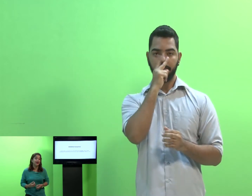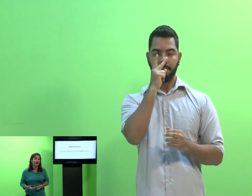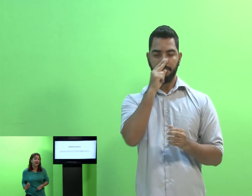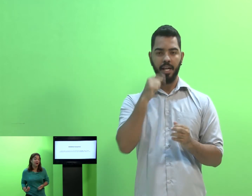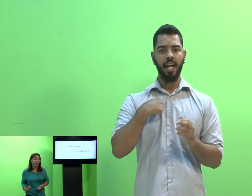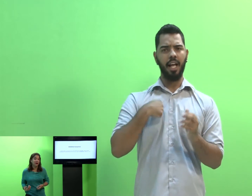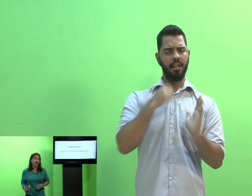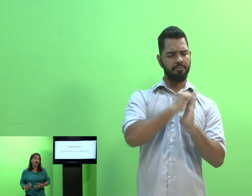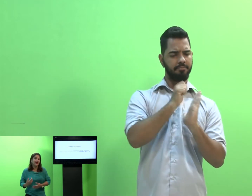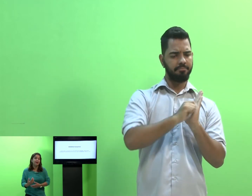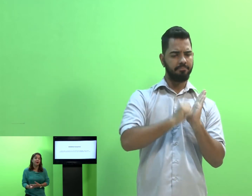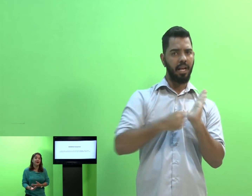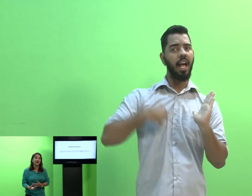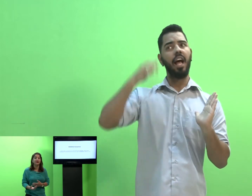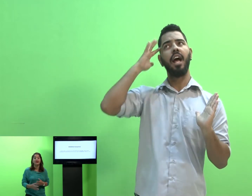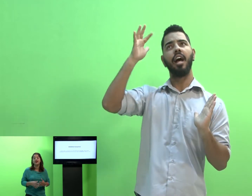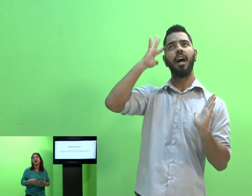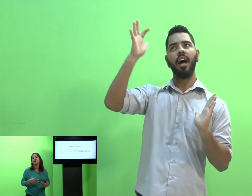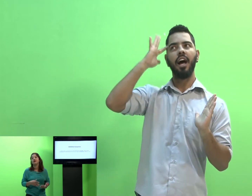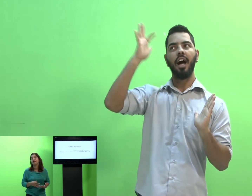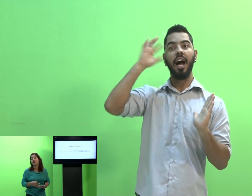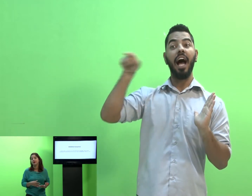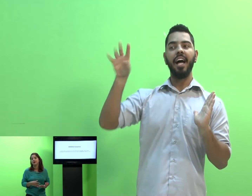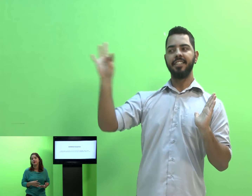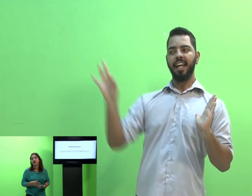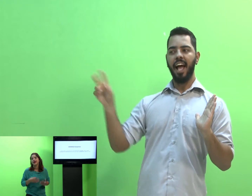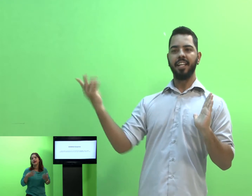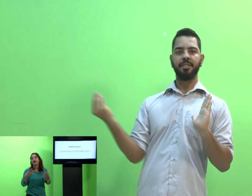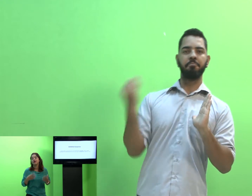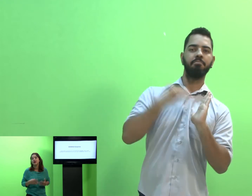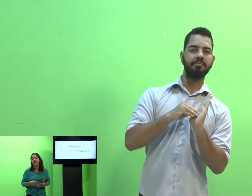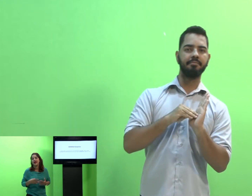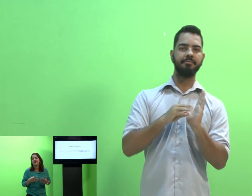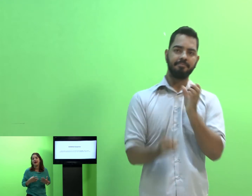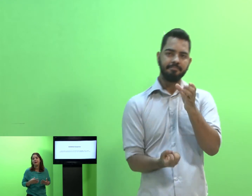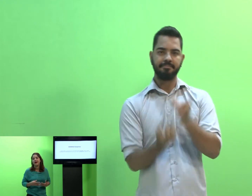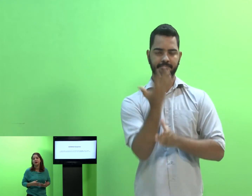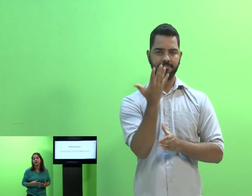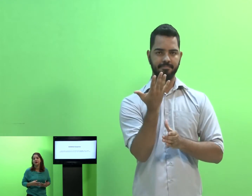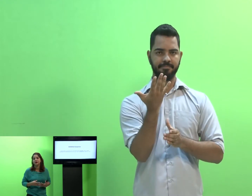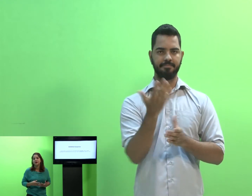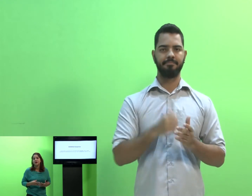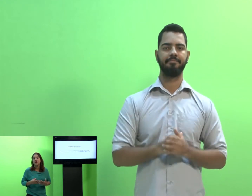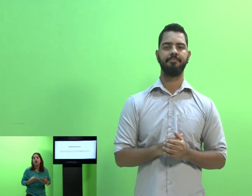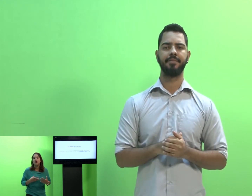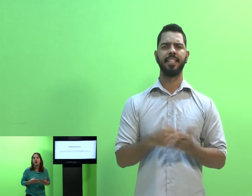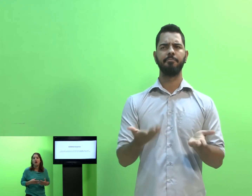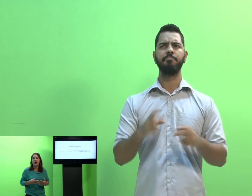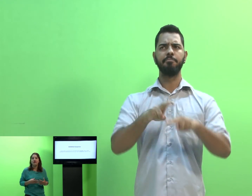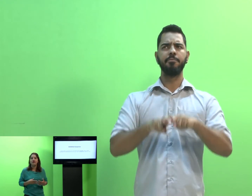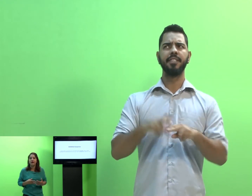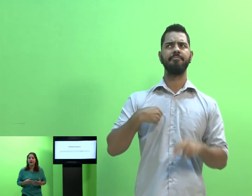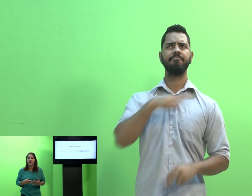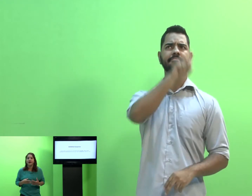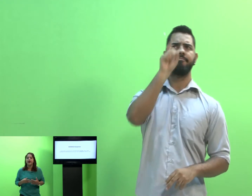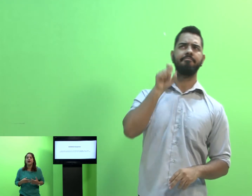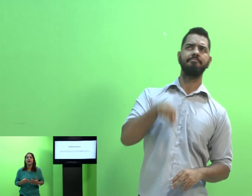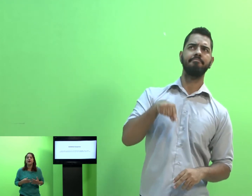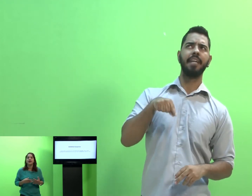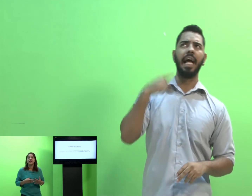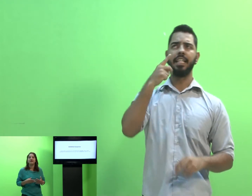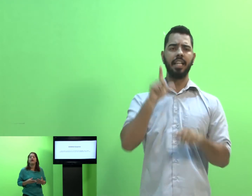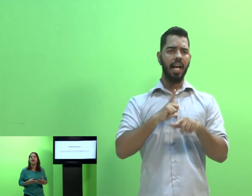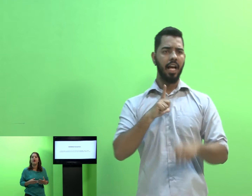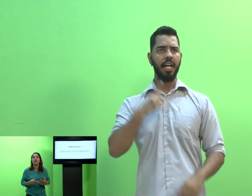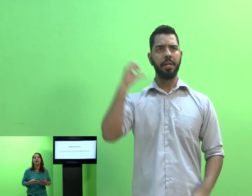resgata um texto anterior, se apropriando dele de alguma forma. Isso nos leva à pergunta: qual foi